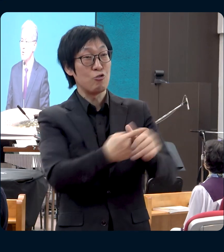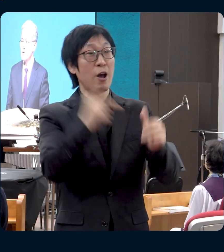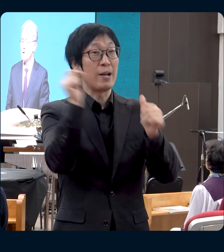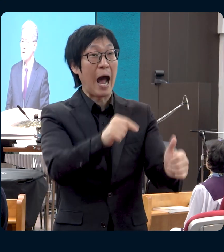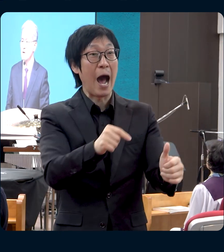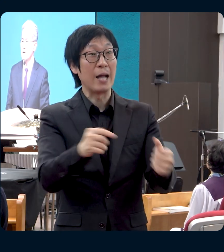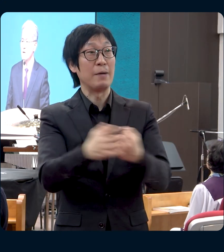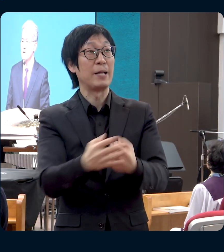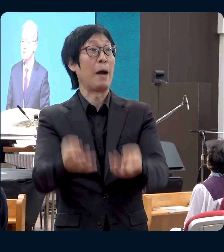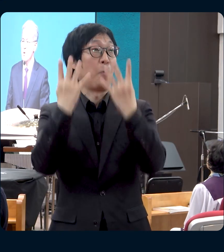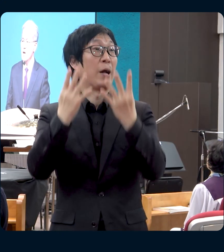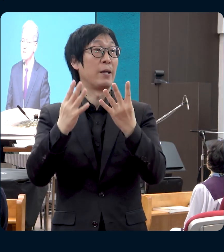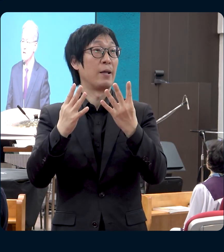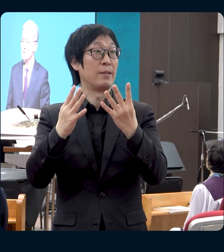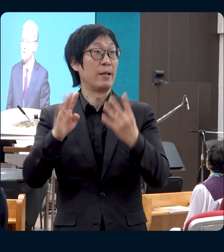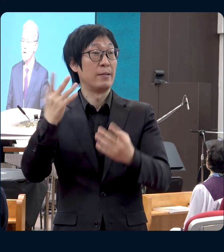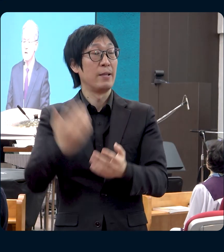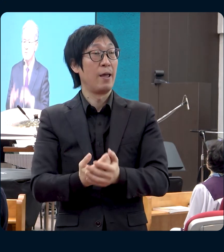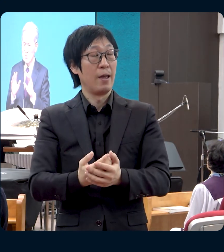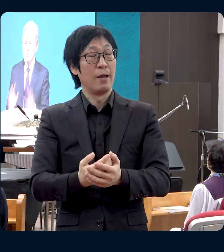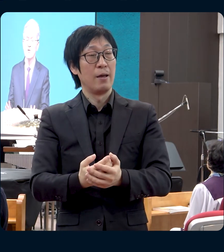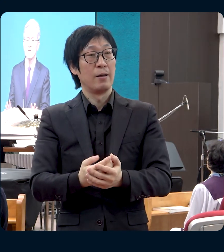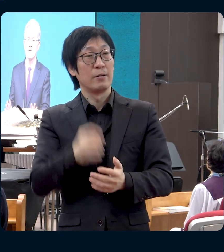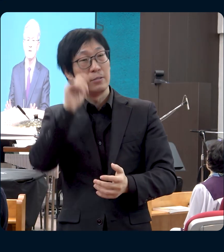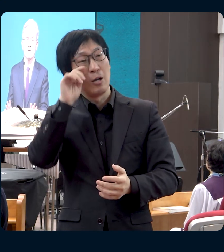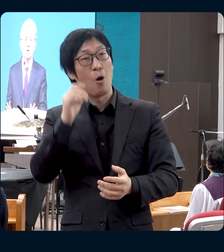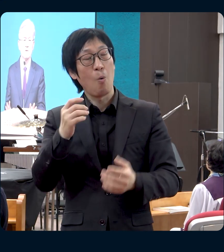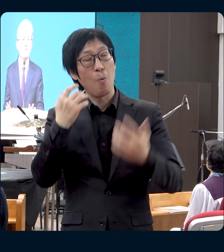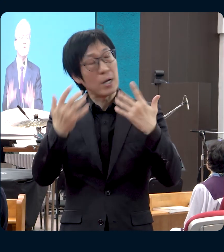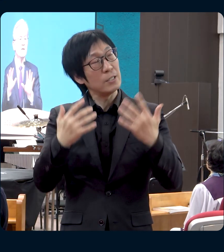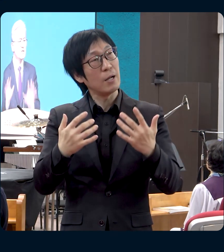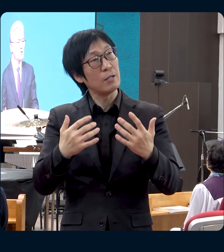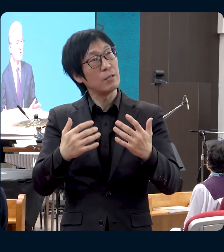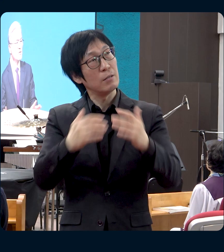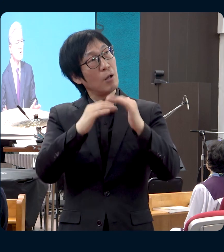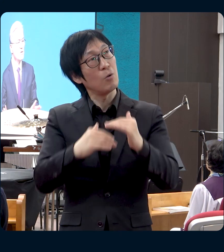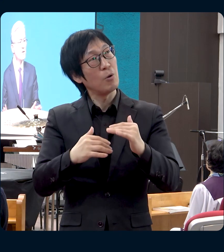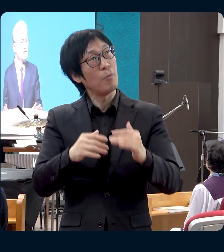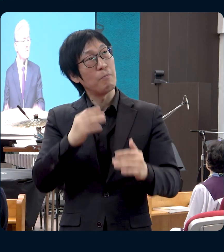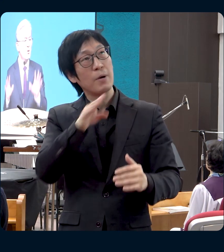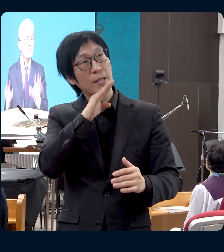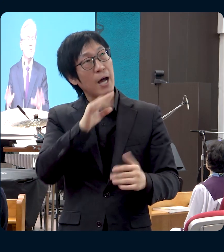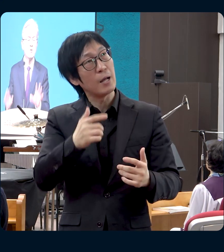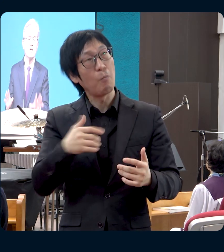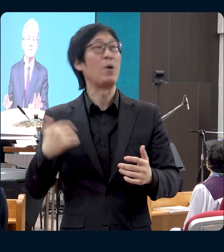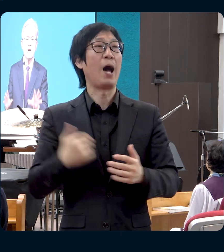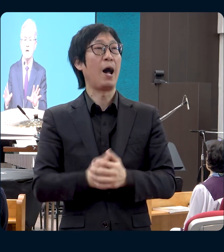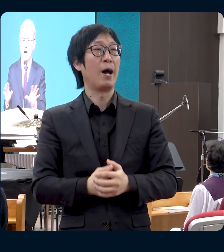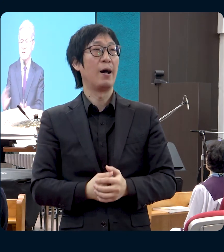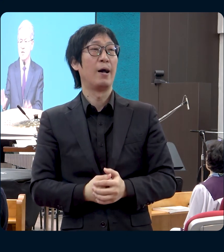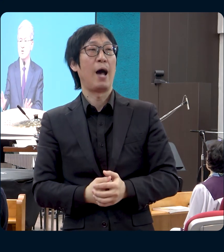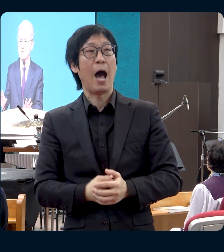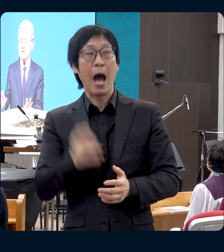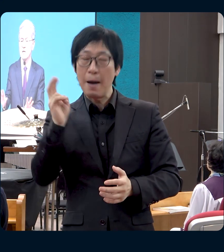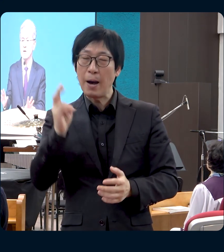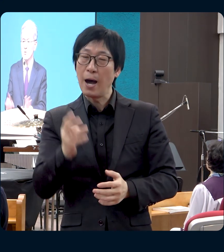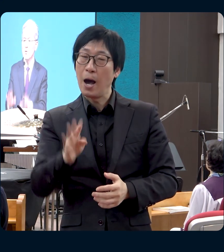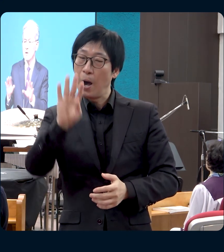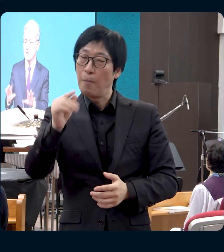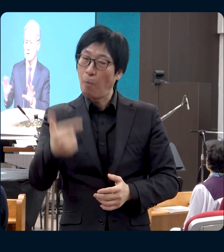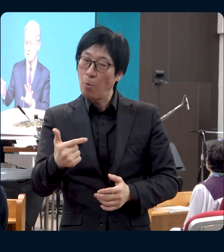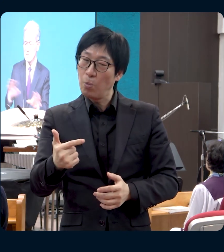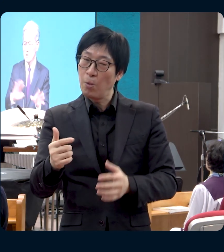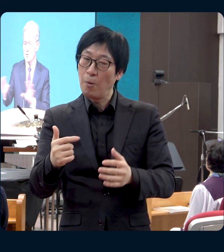또 정확하지 않습니다. 물론 연관이 있어요. 보네프 목사님의 친척들이